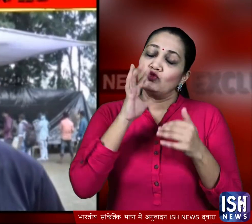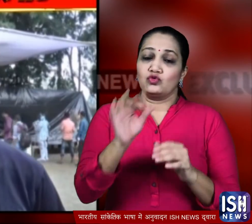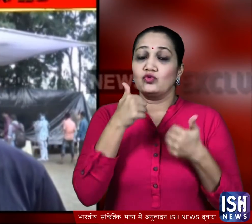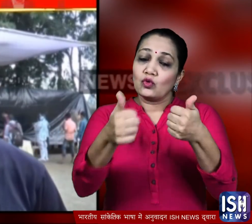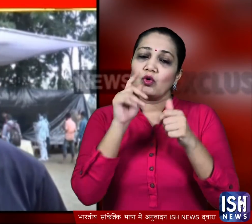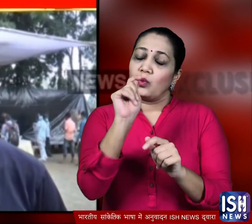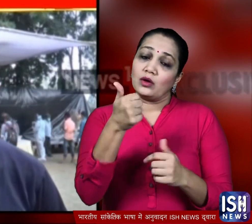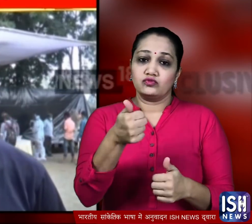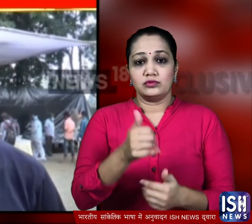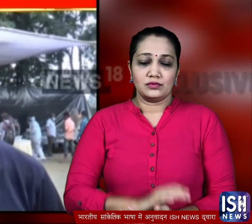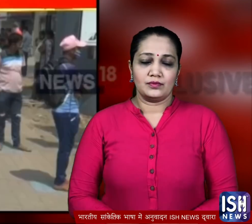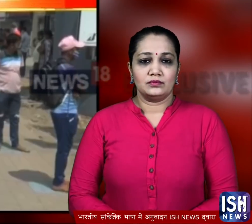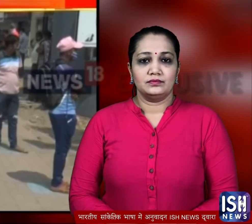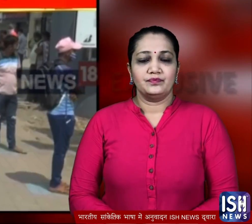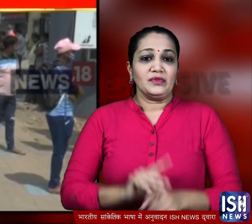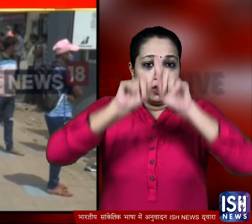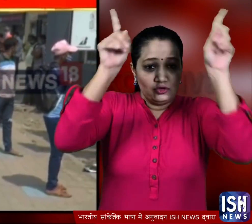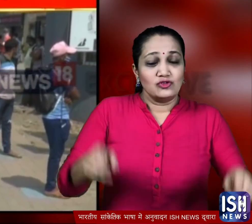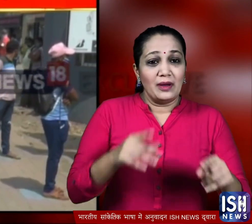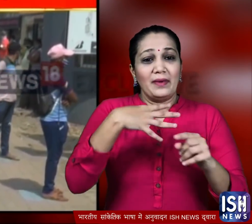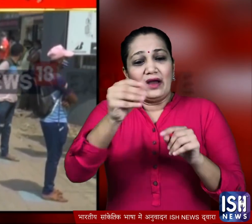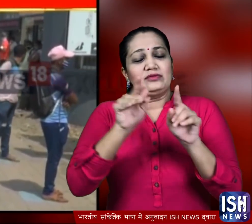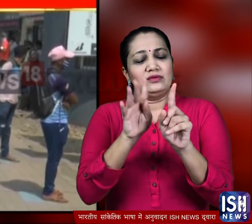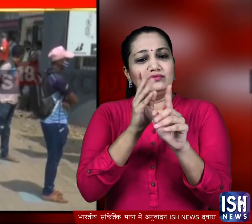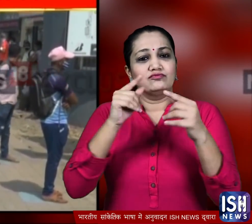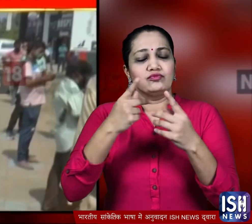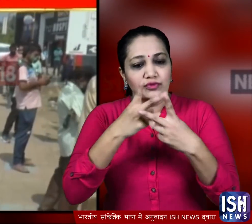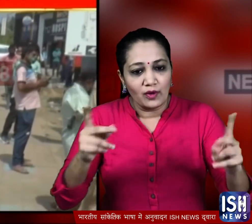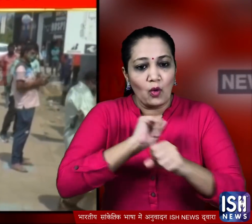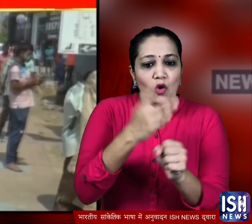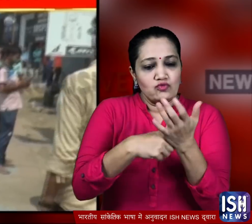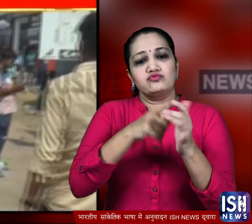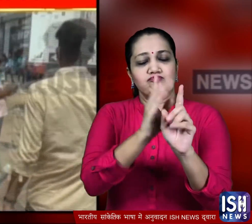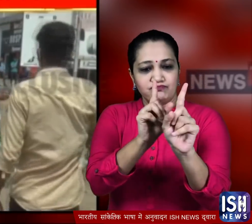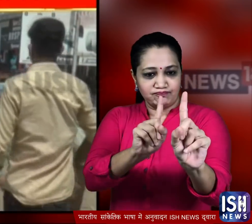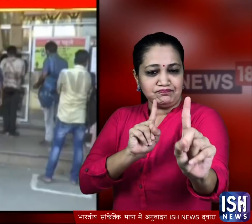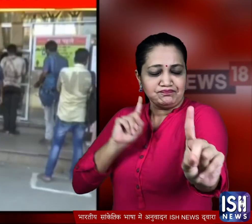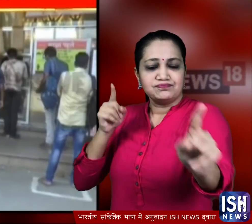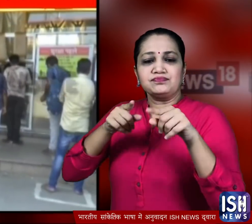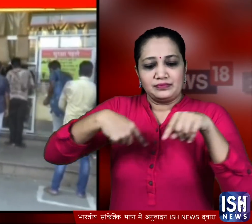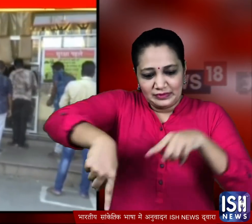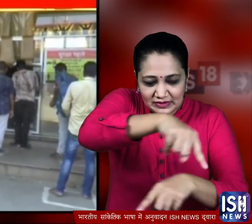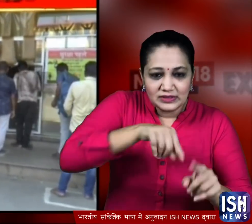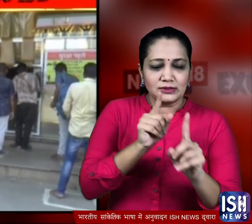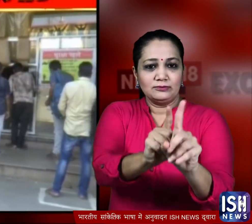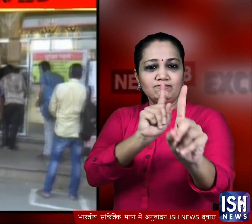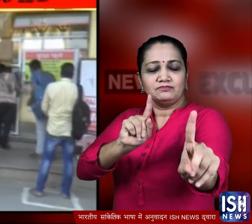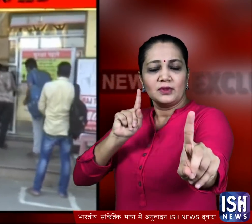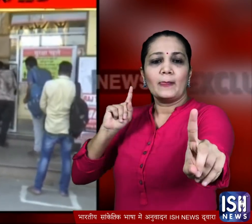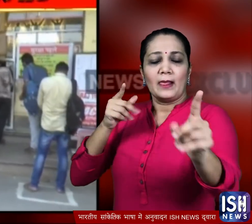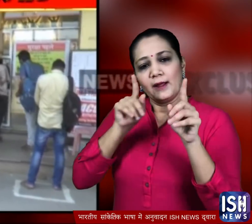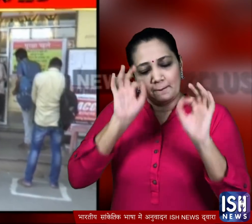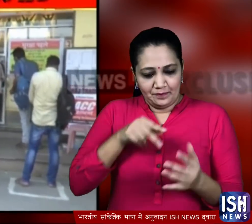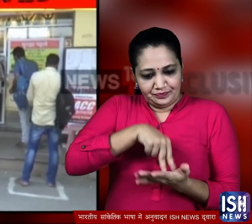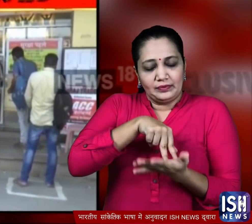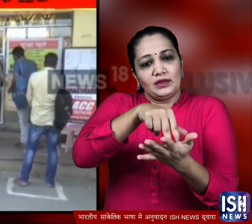आ बहुत सरस काम है सरकार नु। दुकान के बाहर भी शराब खरीदने के लिए कोरोना नियमों का ध्यान रखा गया। सोशल डिस्टेंसिंग बनाए रखने के लिए